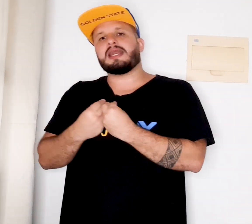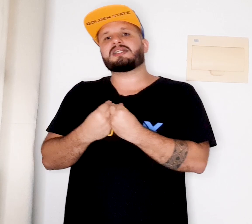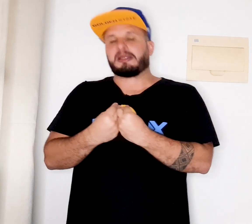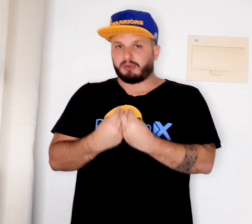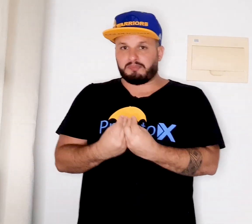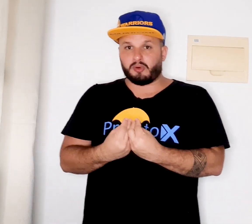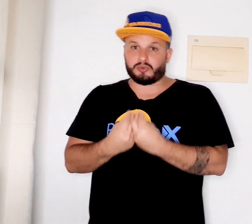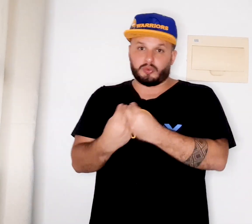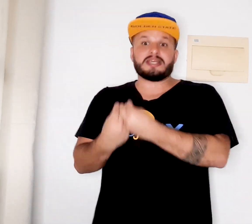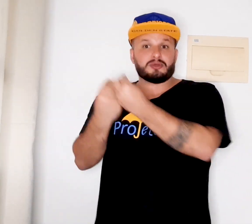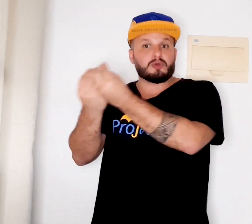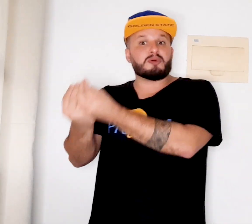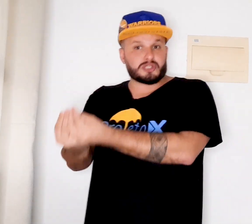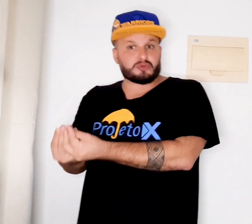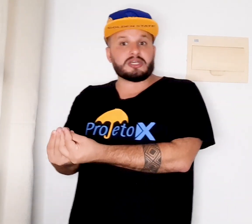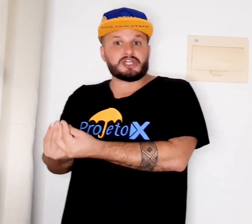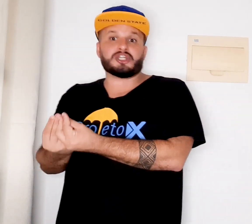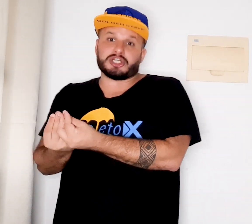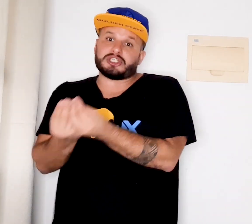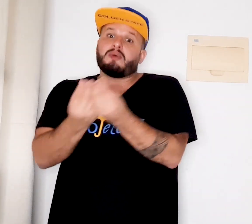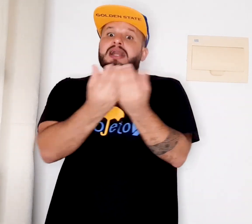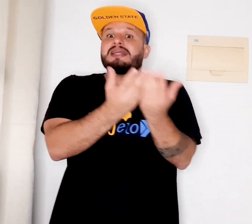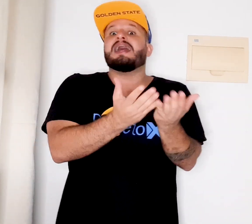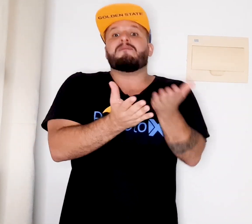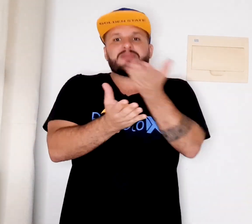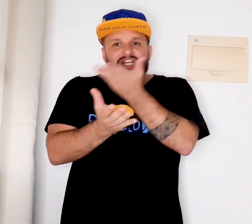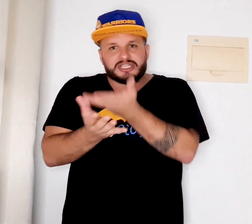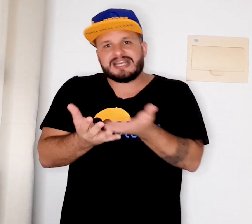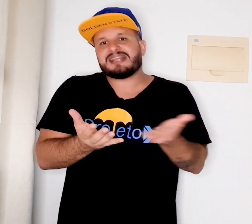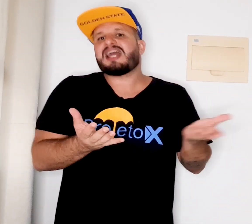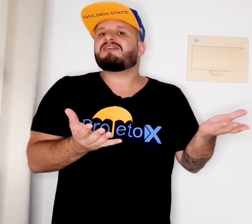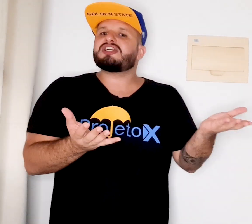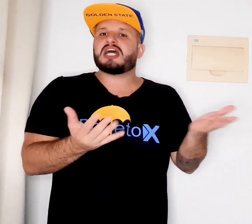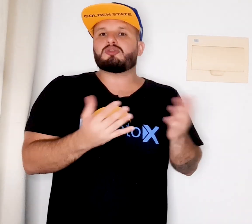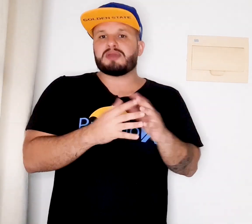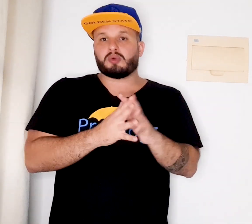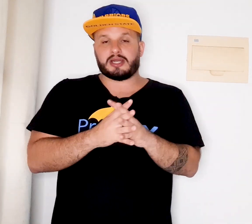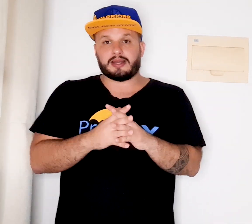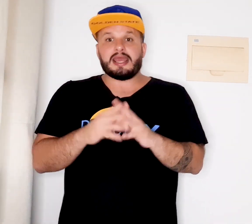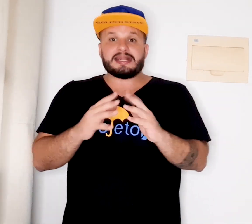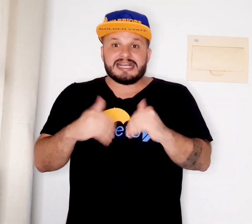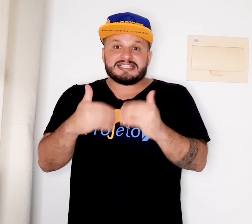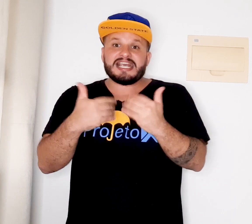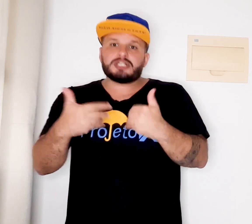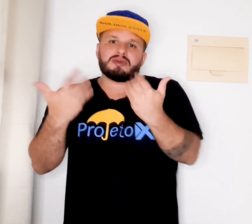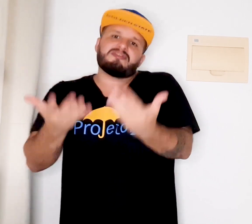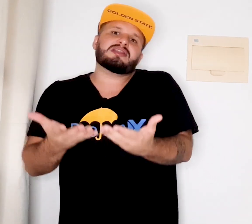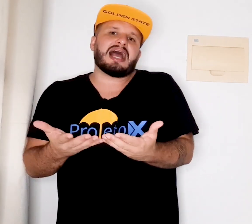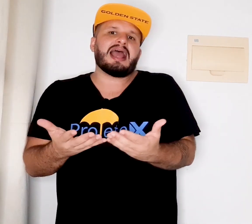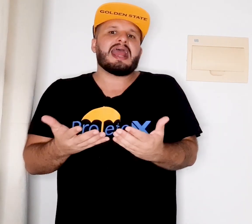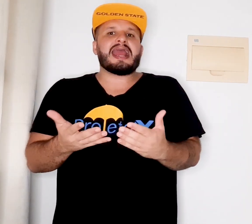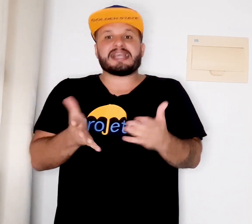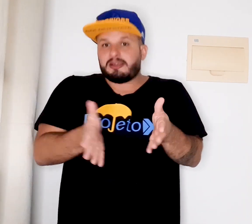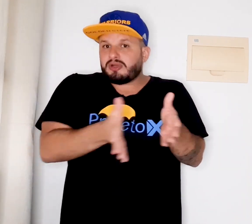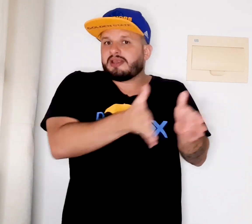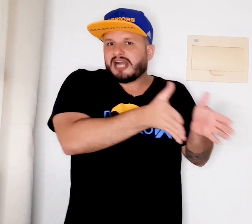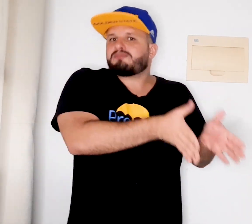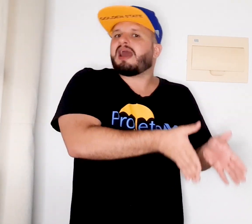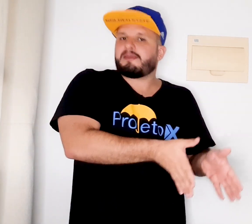está propondo e que os oposicionistas que estão ali na esteira da Lava Jato peruana desejam evitar, é que a imunidade